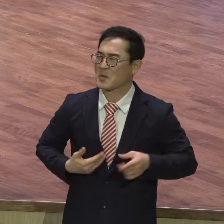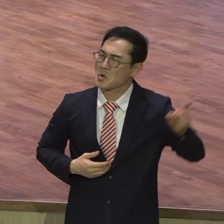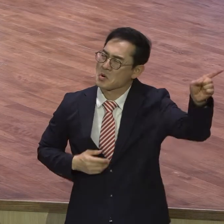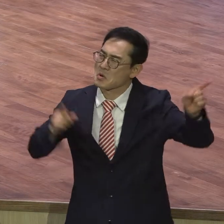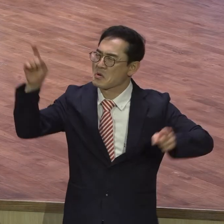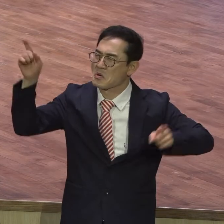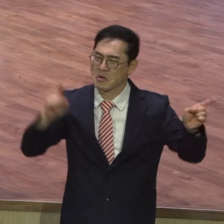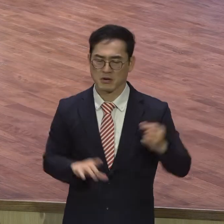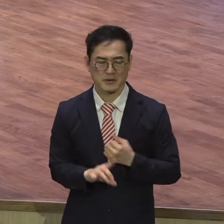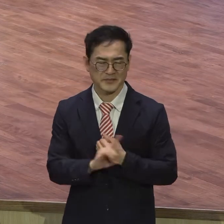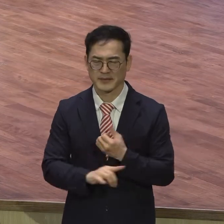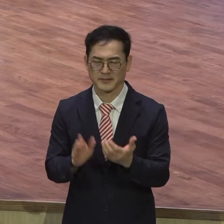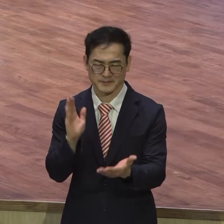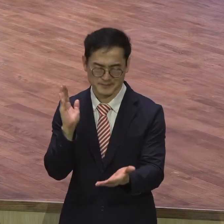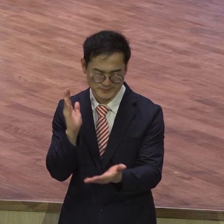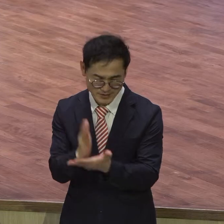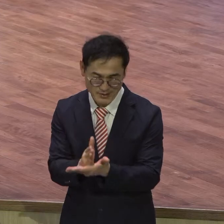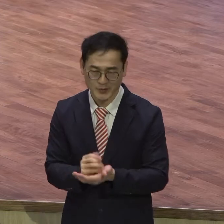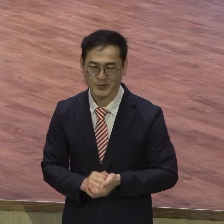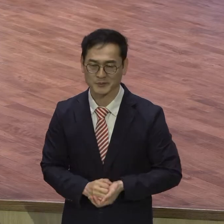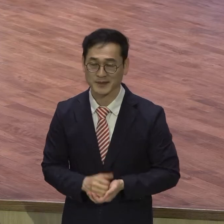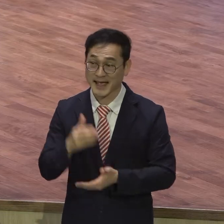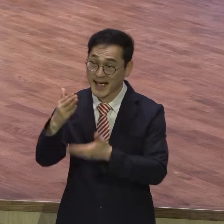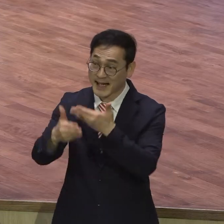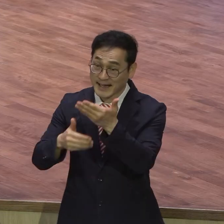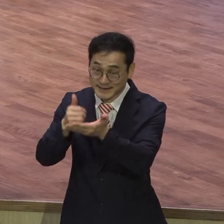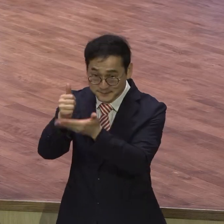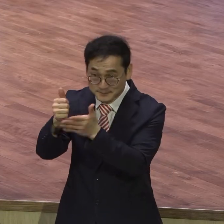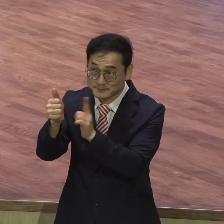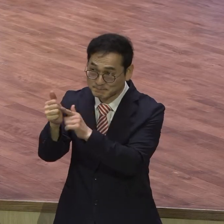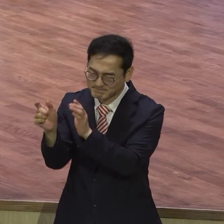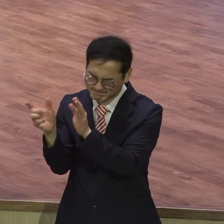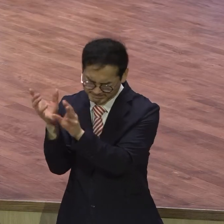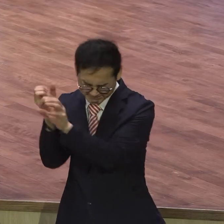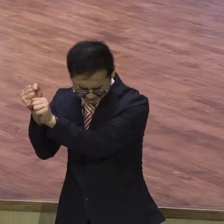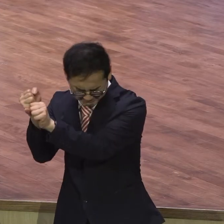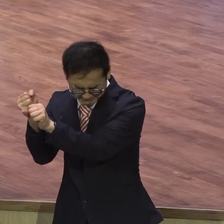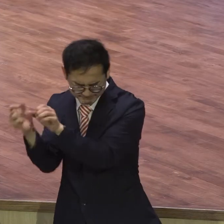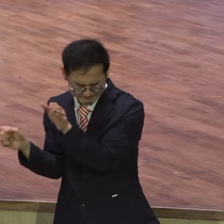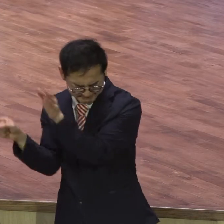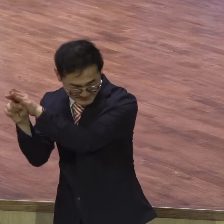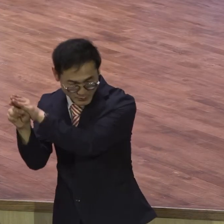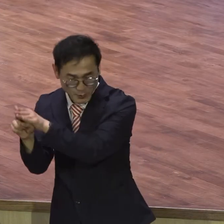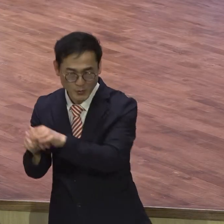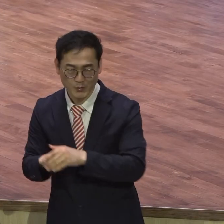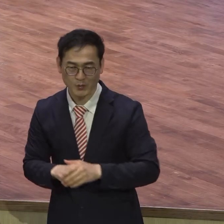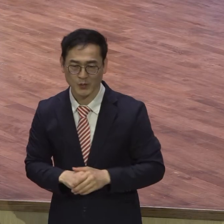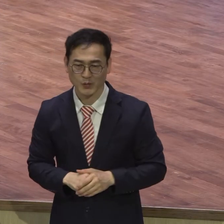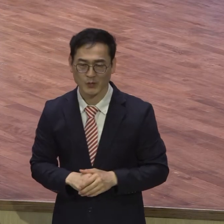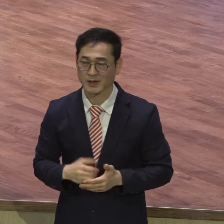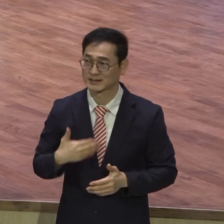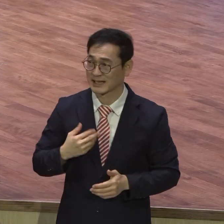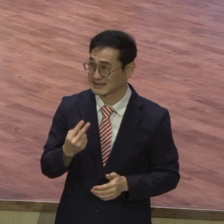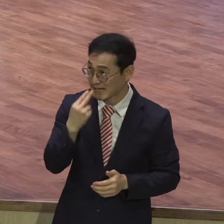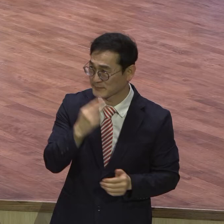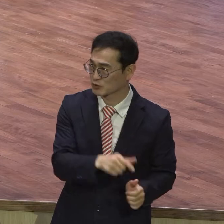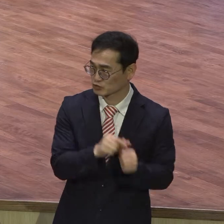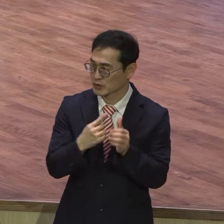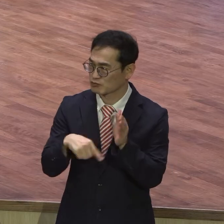하나님 절대 죽고 믿고 하나님 내가 오늘부터 생명살려는 데 올인하겠습니다